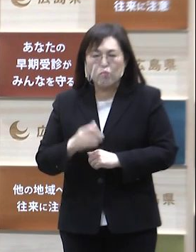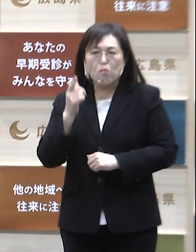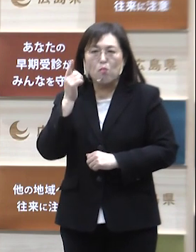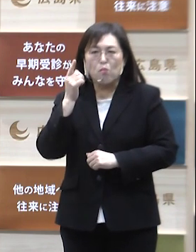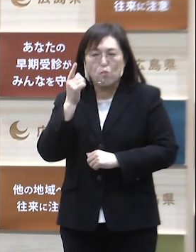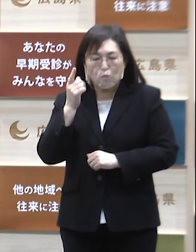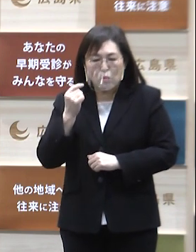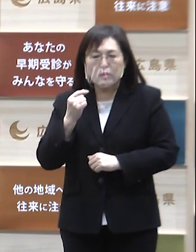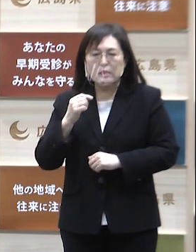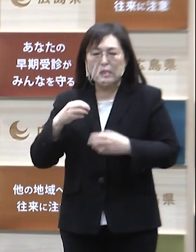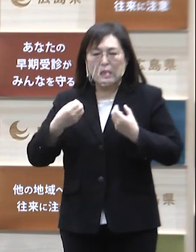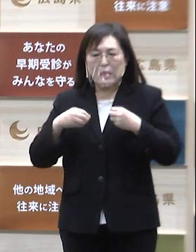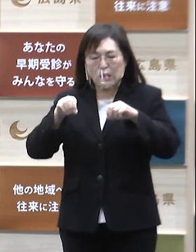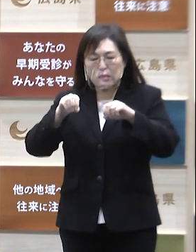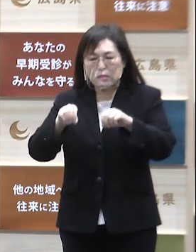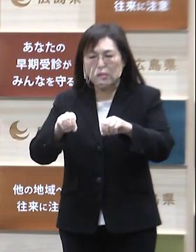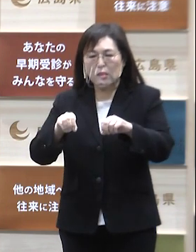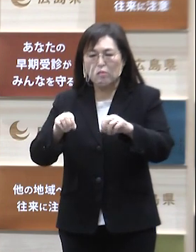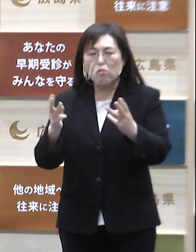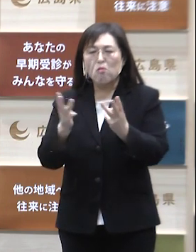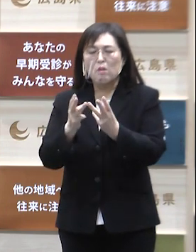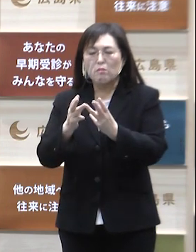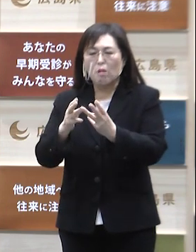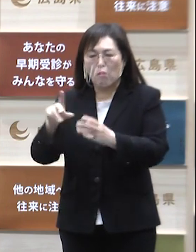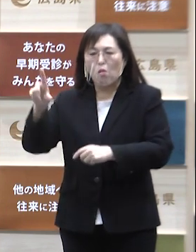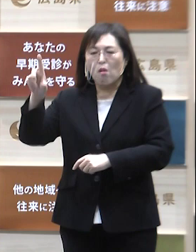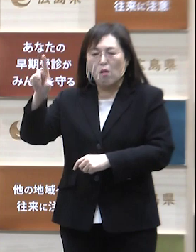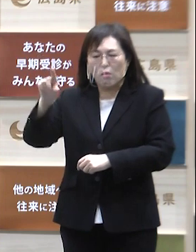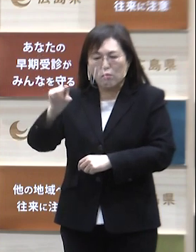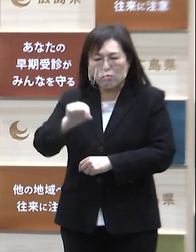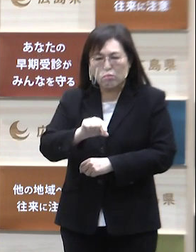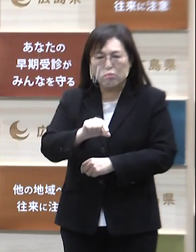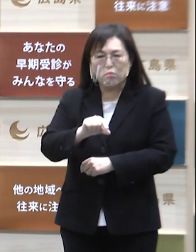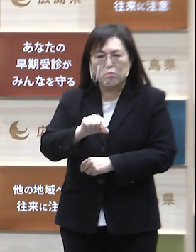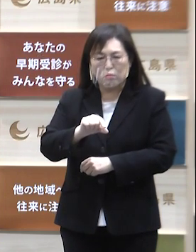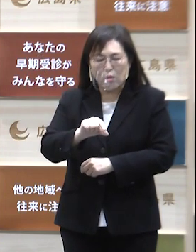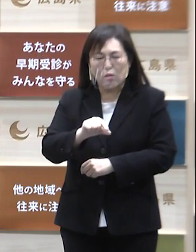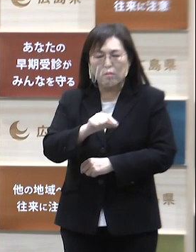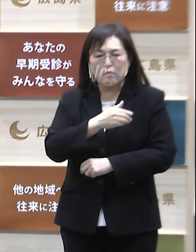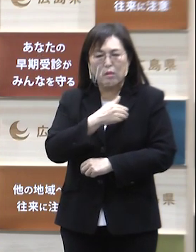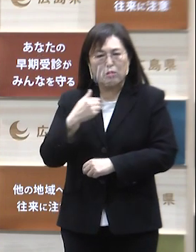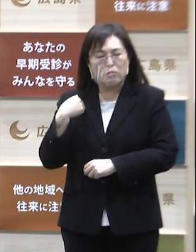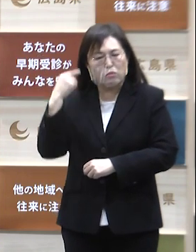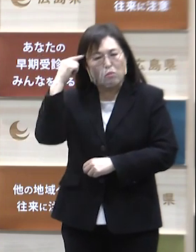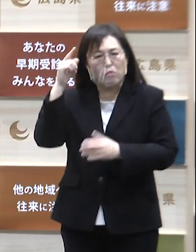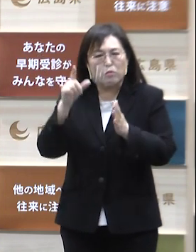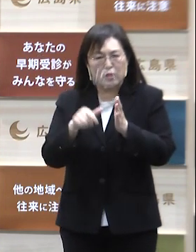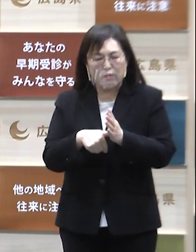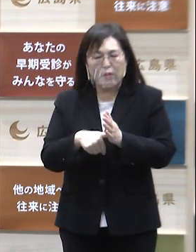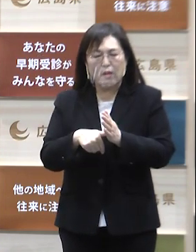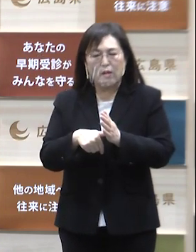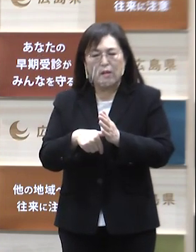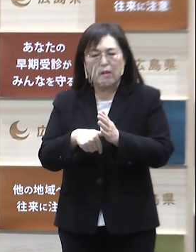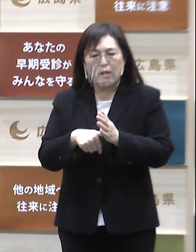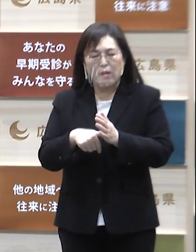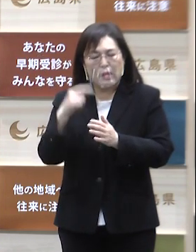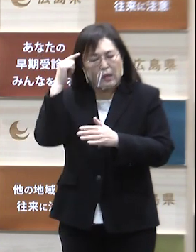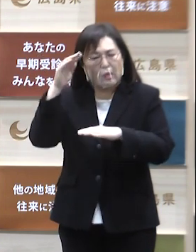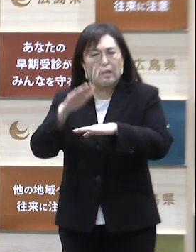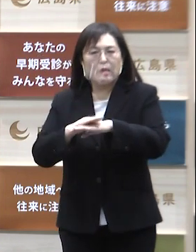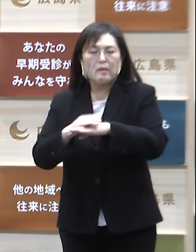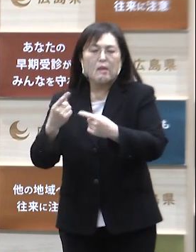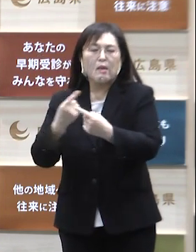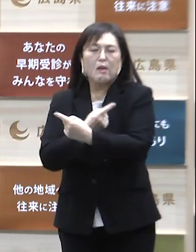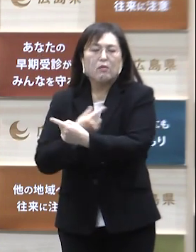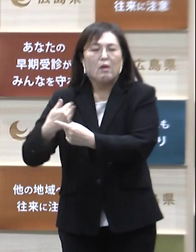収束したと言えるような状況になったらですね、それはまた別途判断していくことがありますけれども、現時点ではですね、